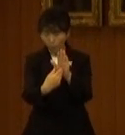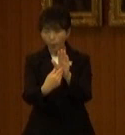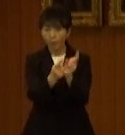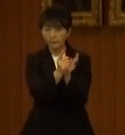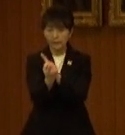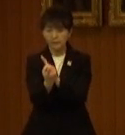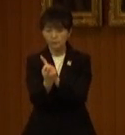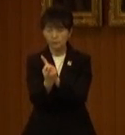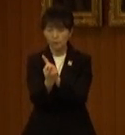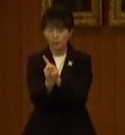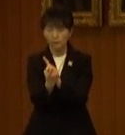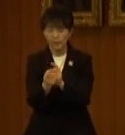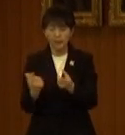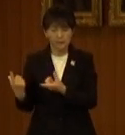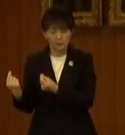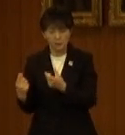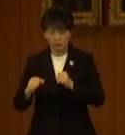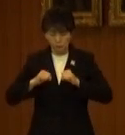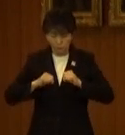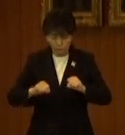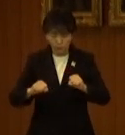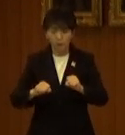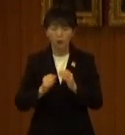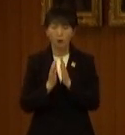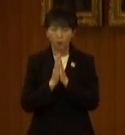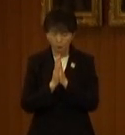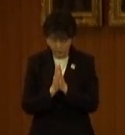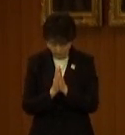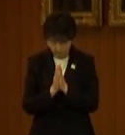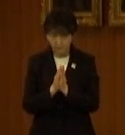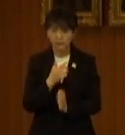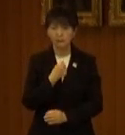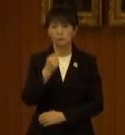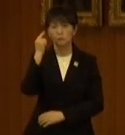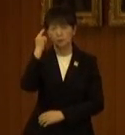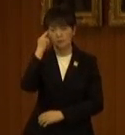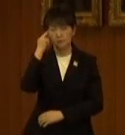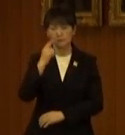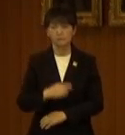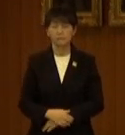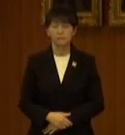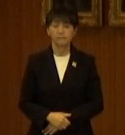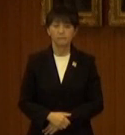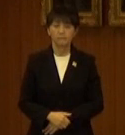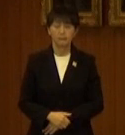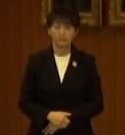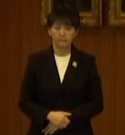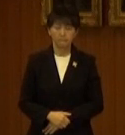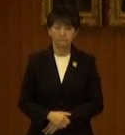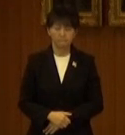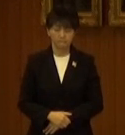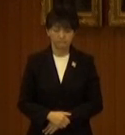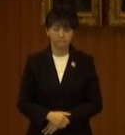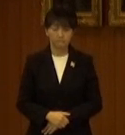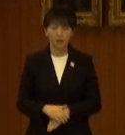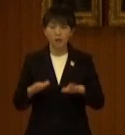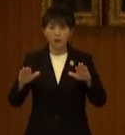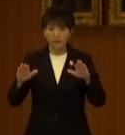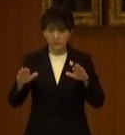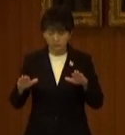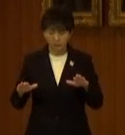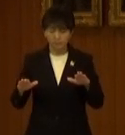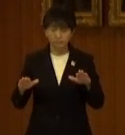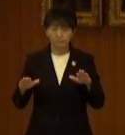徹底をしていただきたいというふうに思っております。かなりの割合でですね、今